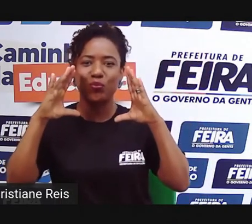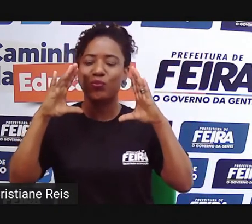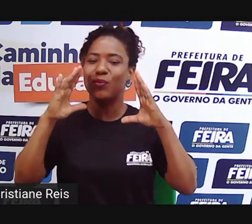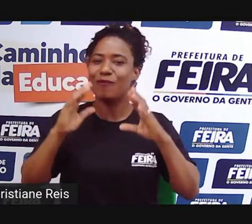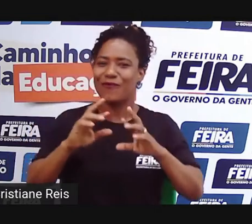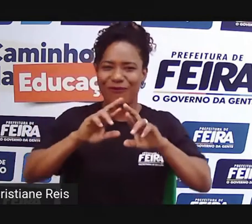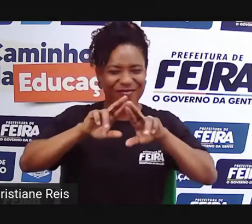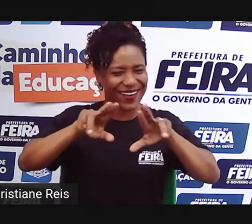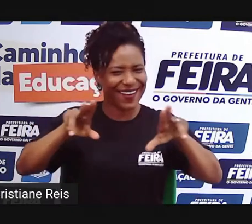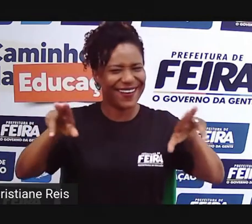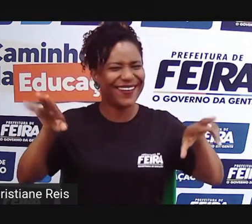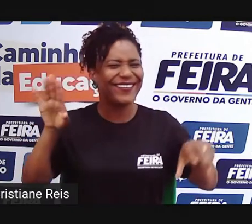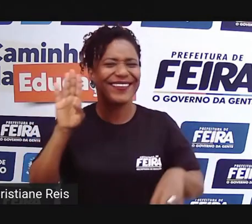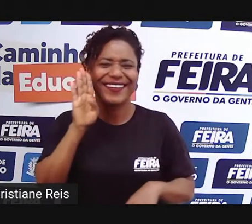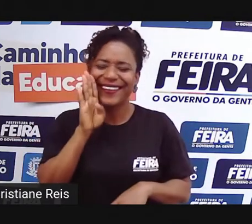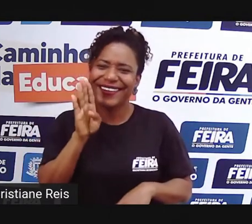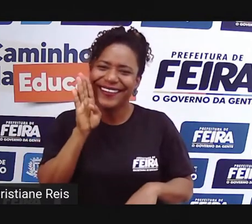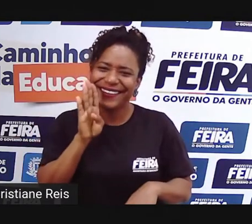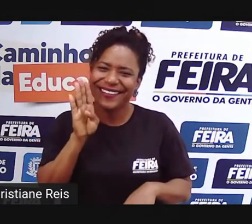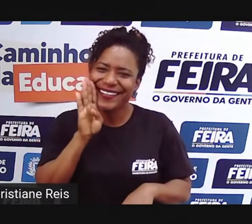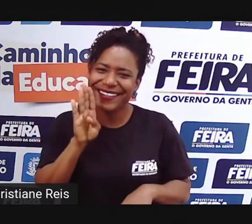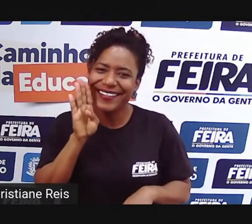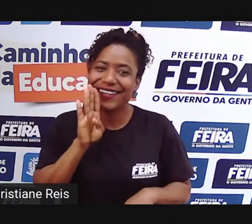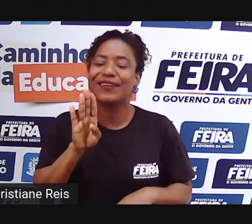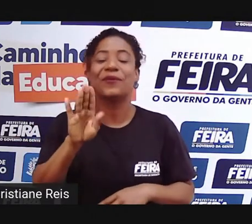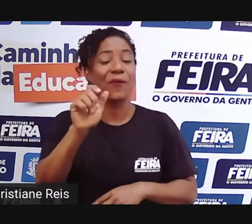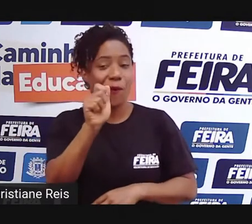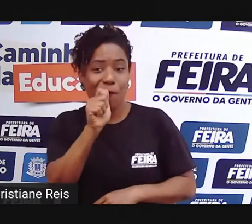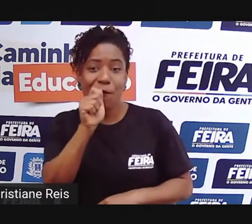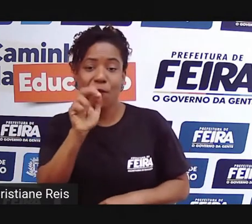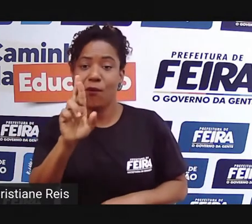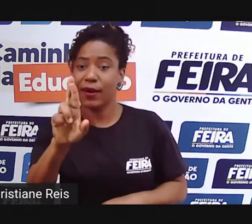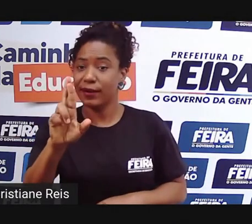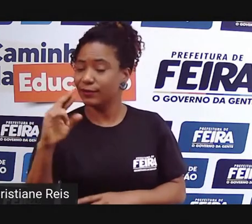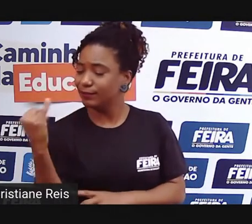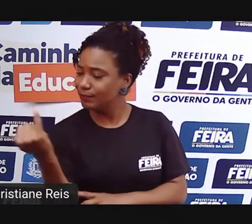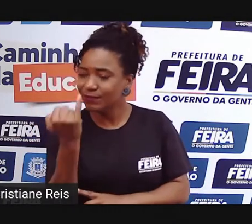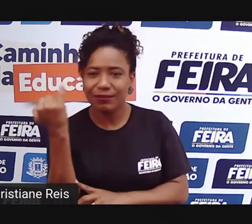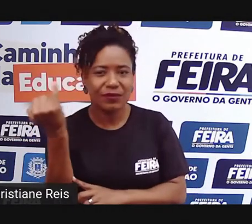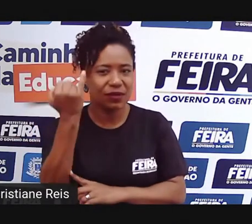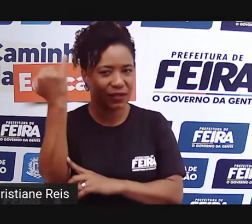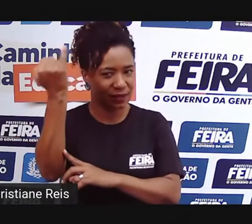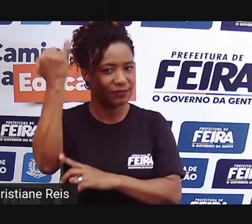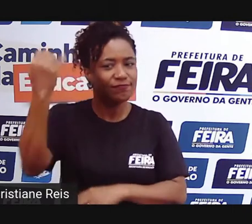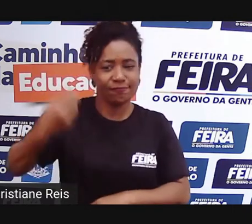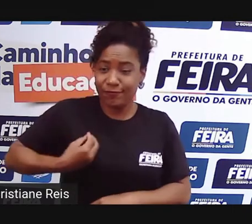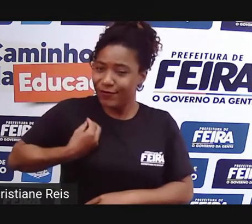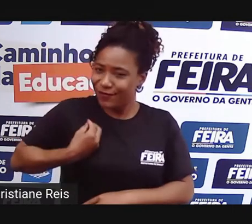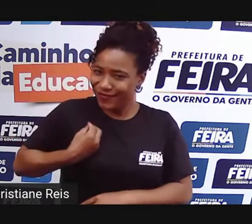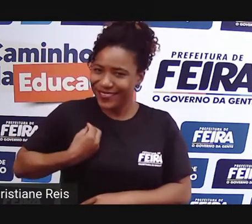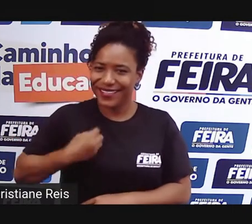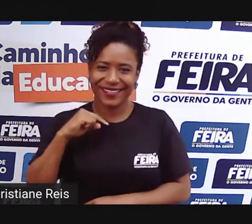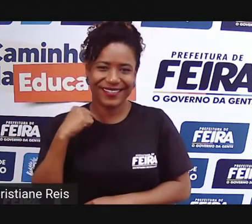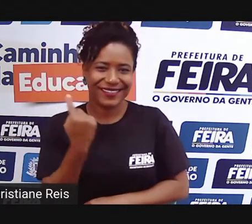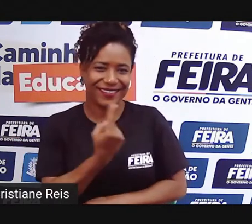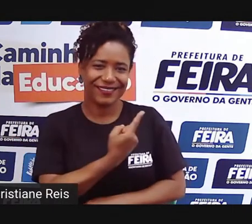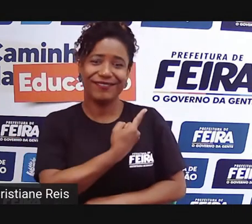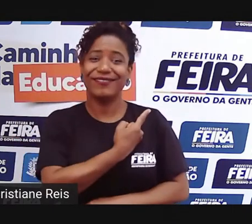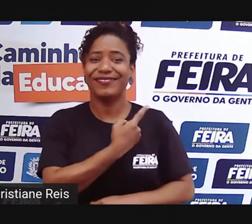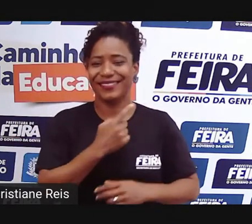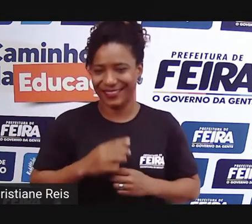Nossa, que legal! O ar é muito importante para a nossa vida, sabia? E para a